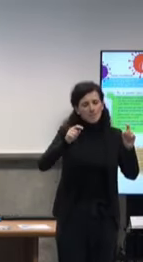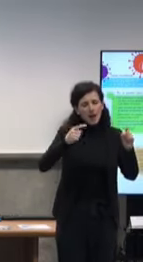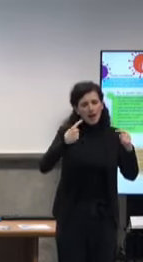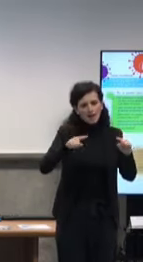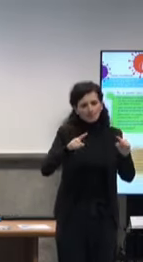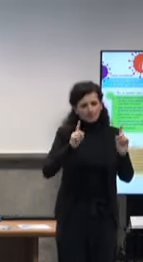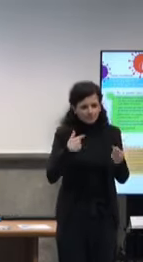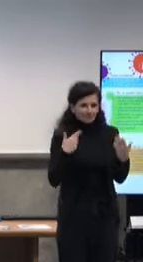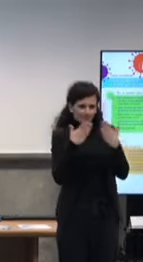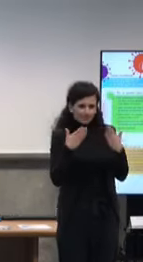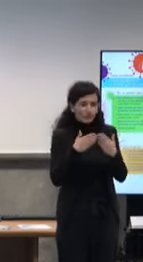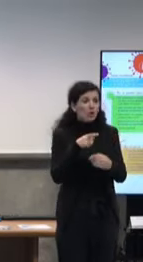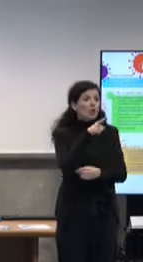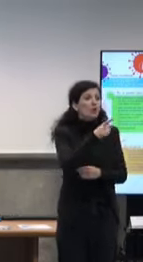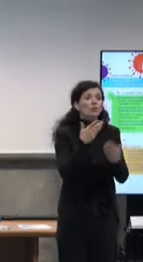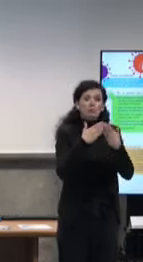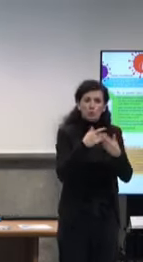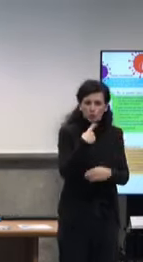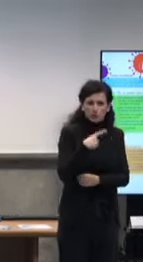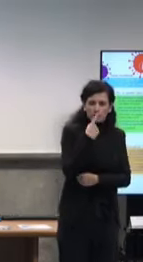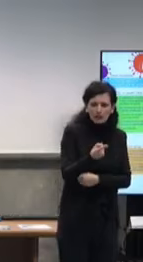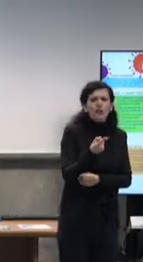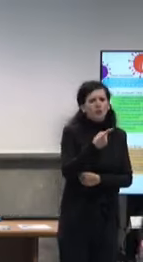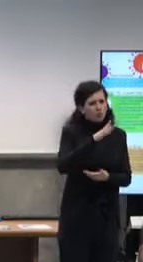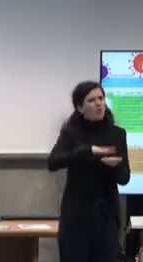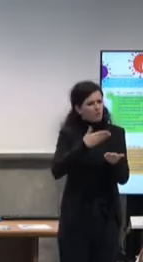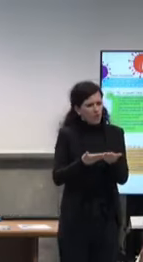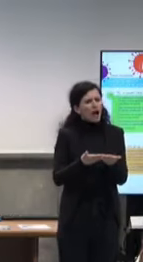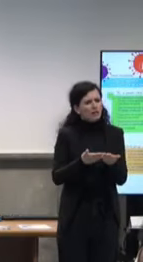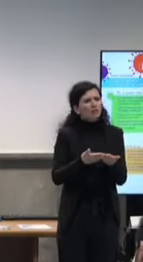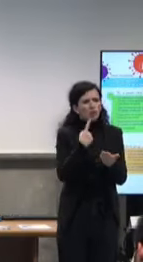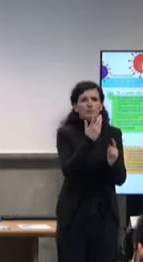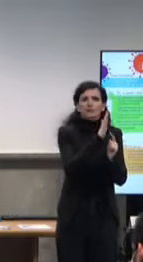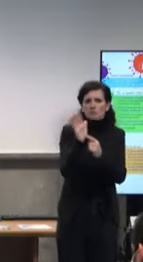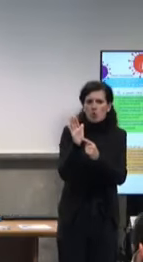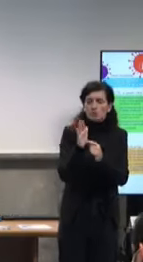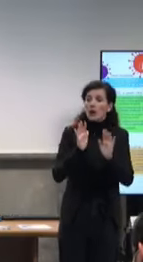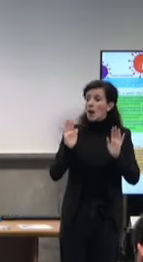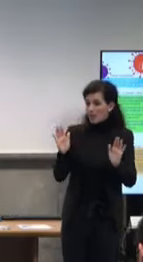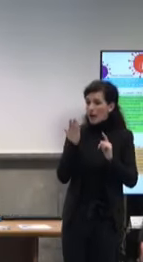studio di cui lei parla uno studio molto valido che sta monitorizzando nel tempo e che mostra questo dato